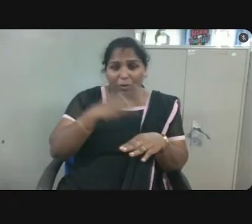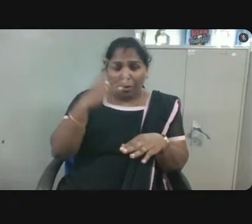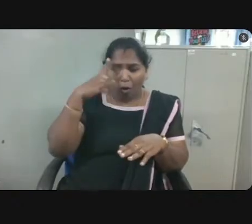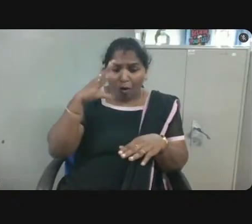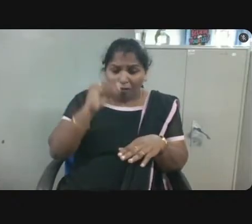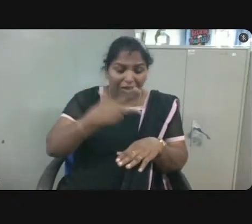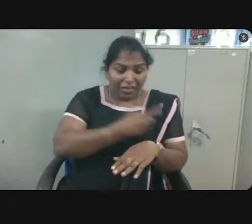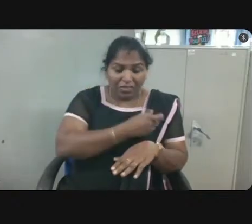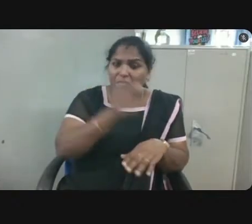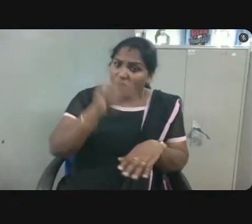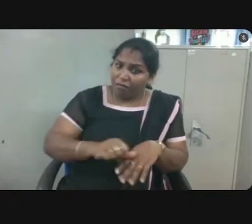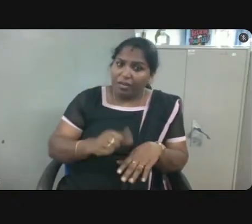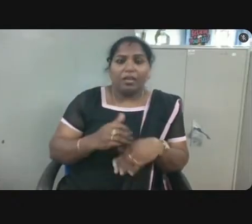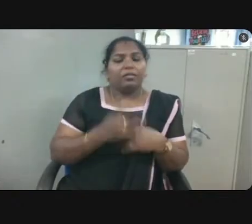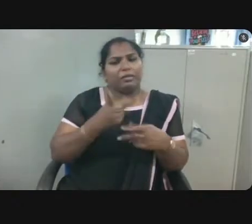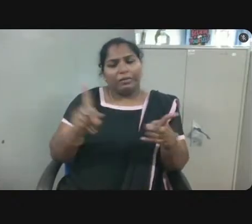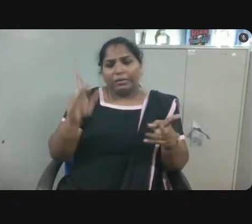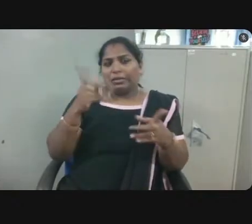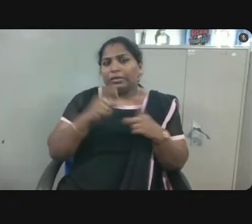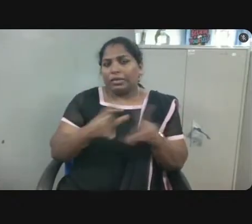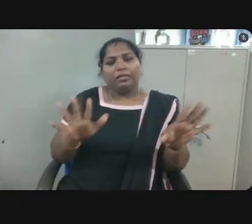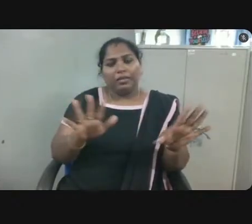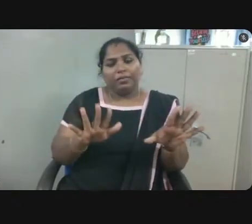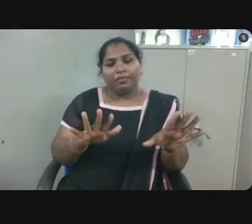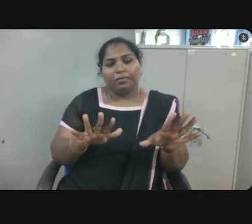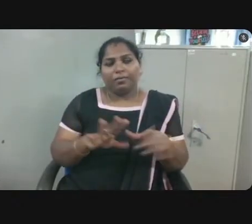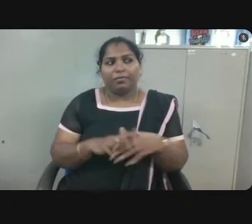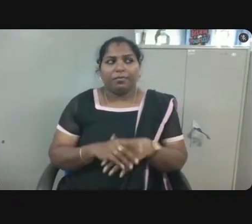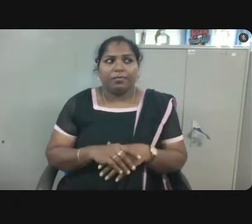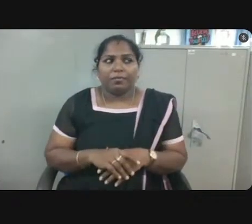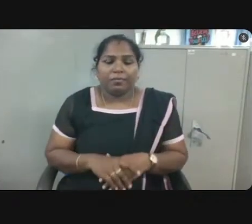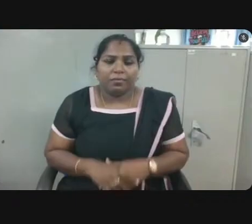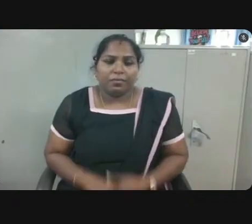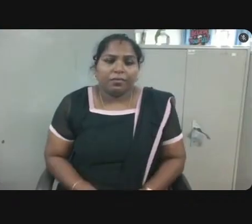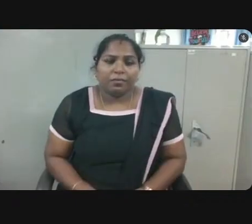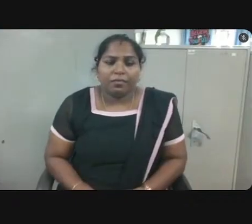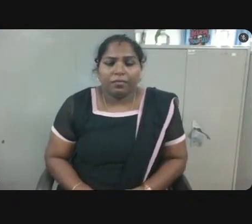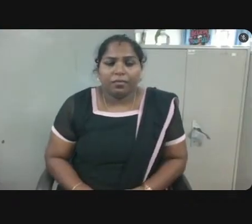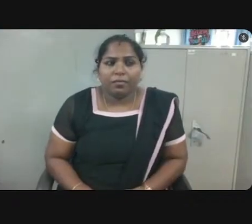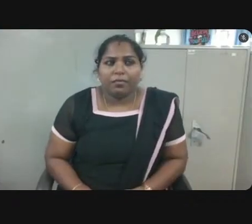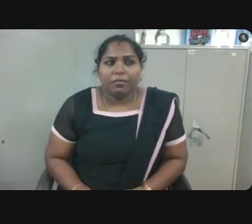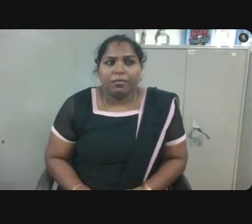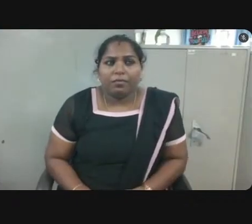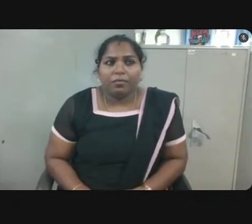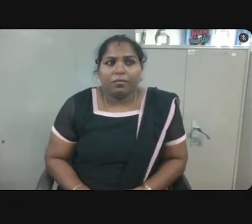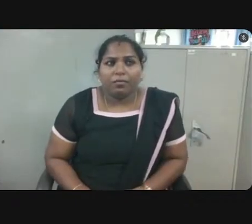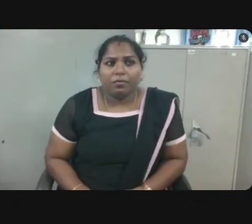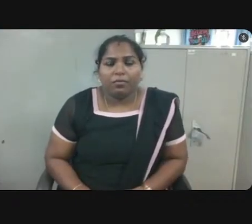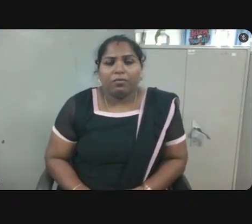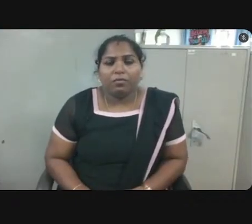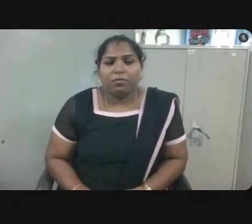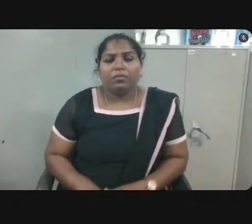അവർക്ക് പറഞ്ഞു കൊടുക്കും. ഇതാണ് നമ്മുടെ ഡുഷെൻ മസ്കുലർ ഡിസ്ട്രോഫി അസുഖത്തിനെ കുറിച്ചുള്ള വിവരങ്ങൾ. ഇനി വേറെ